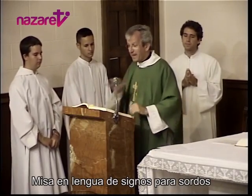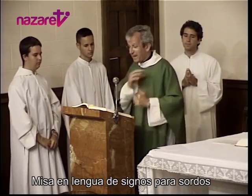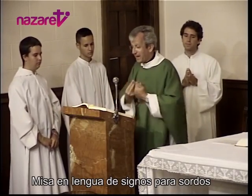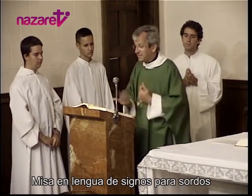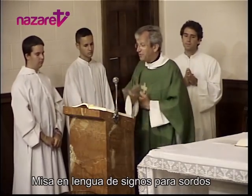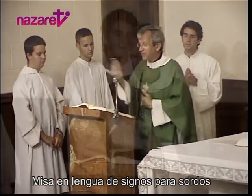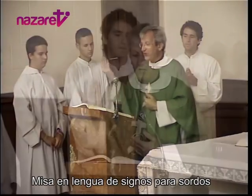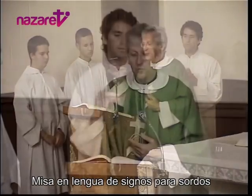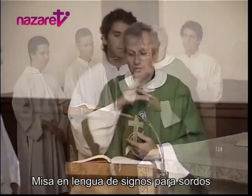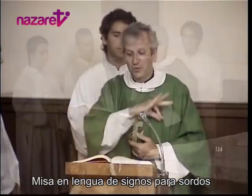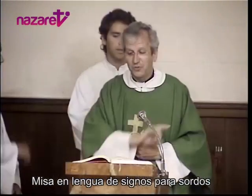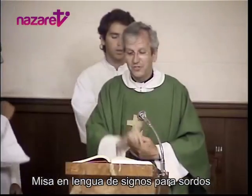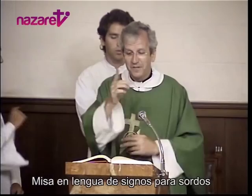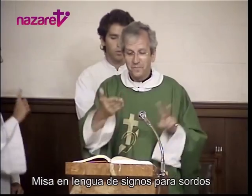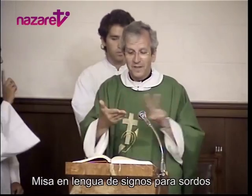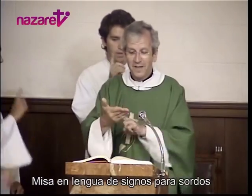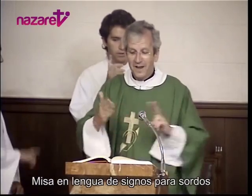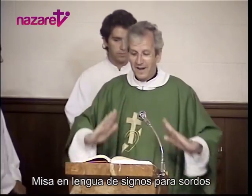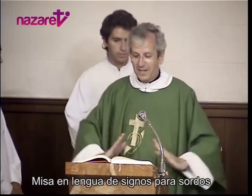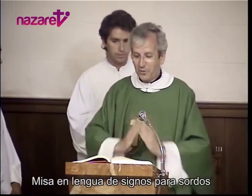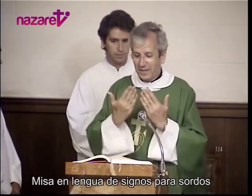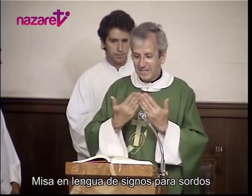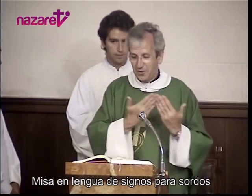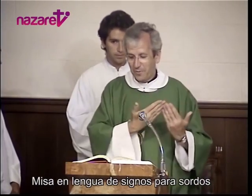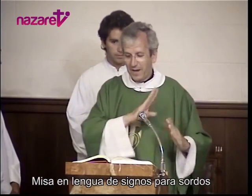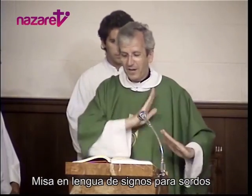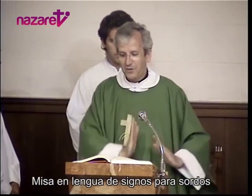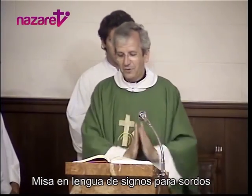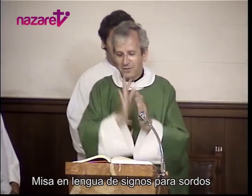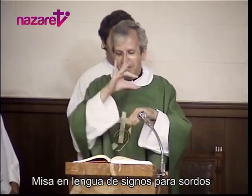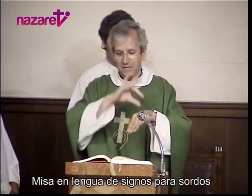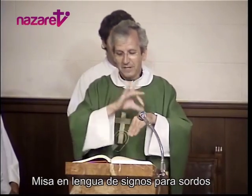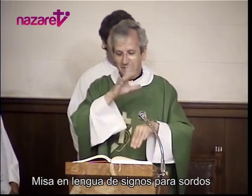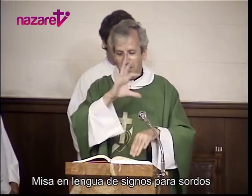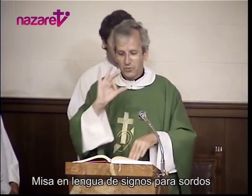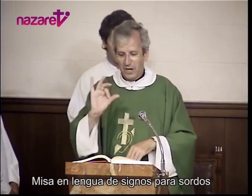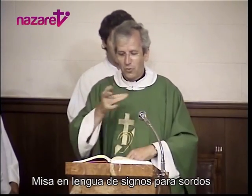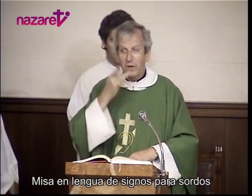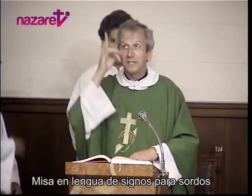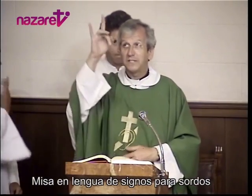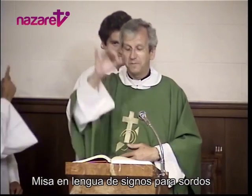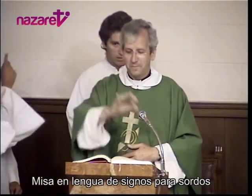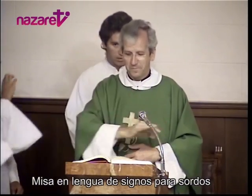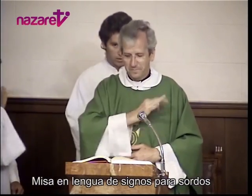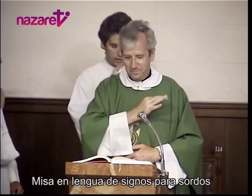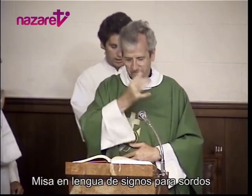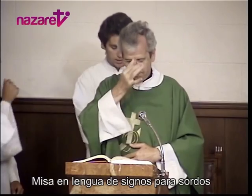El Señor esté con vosotros. Y con tu espíritu. Lectura del Santo Evangelio según San Lucas. Gloria a ti,